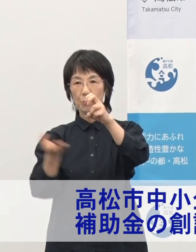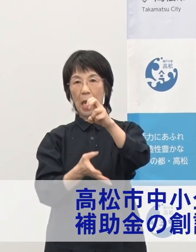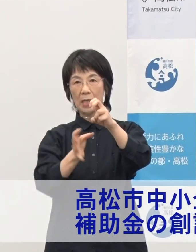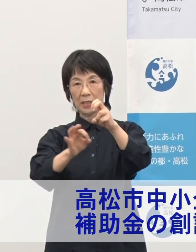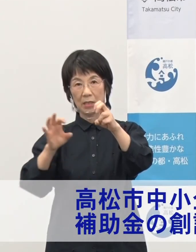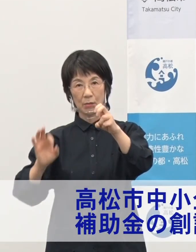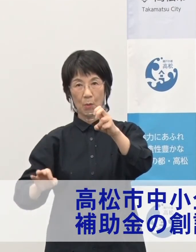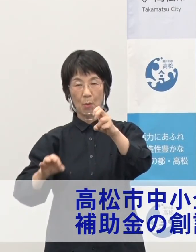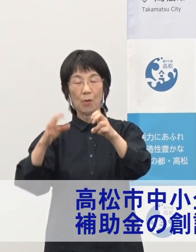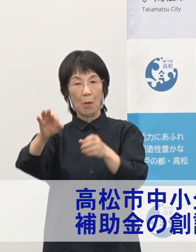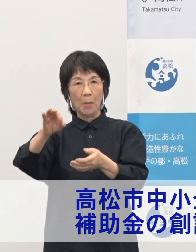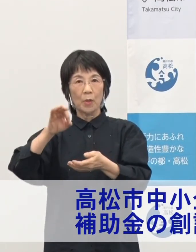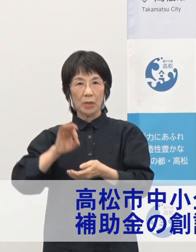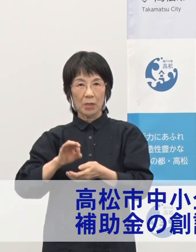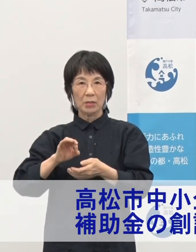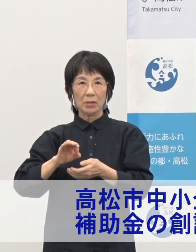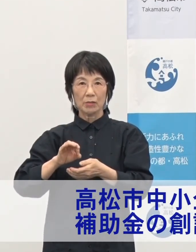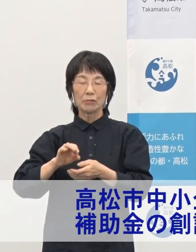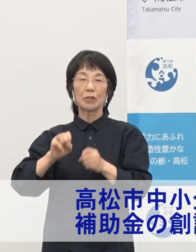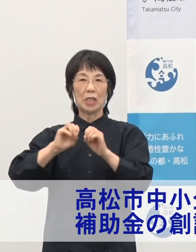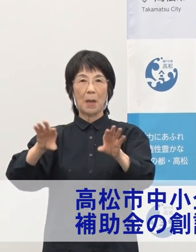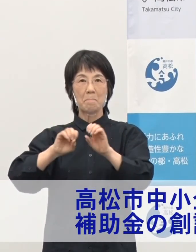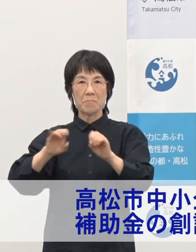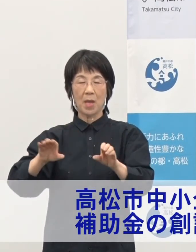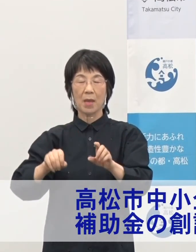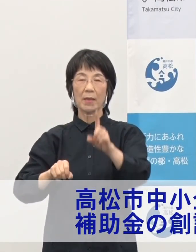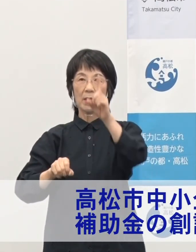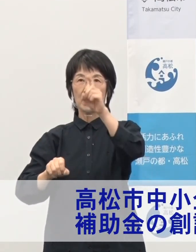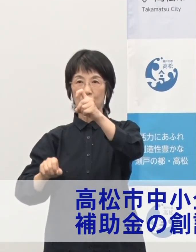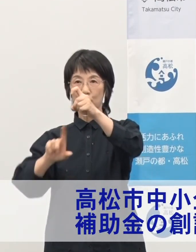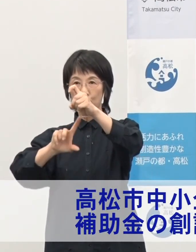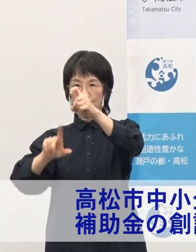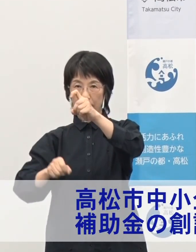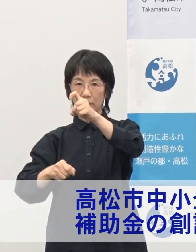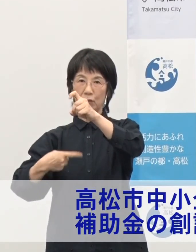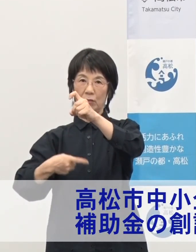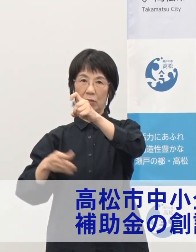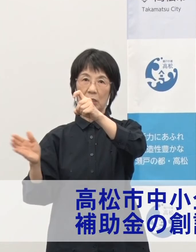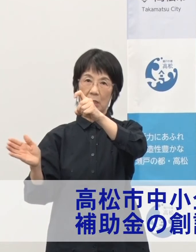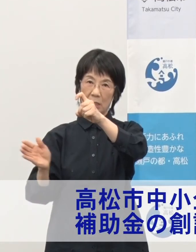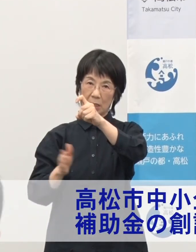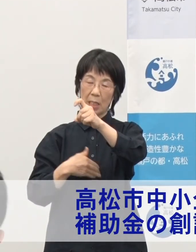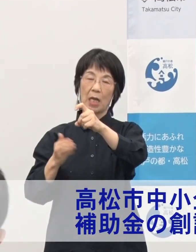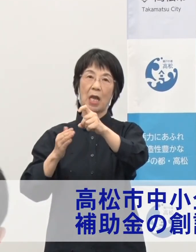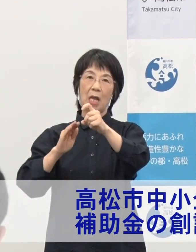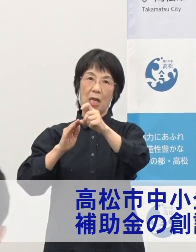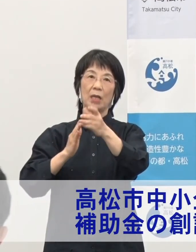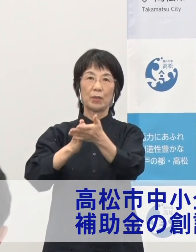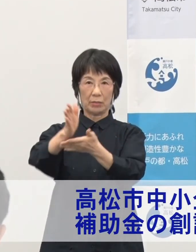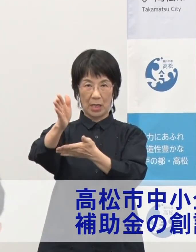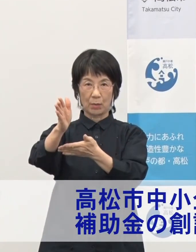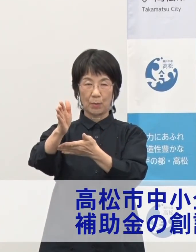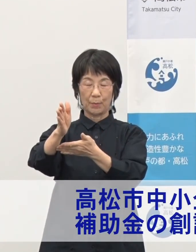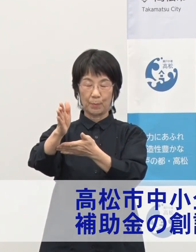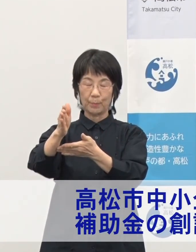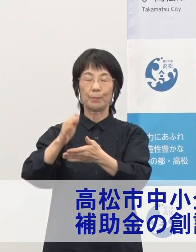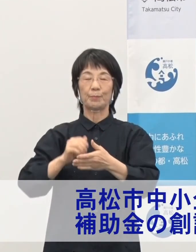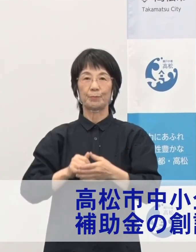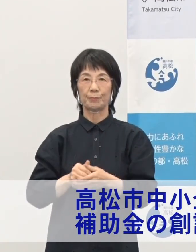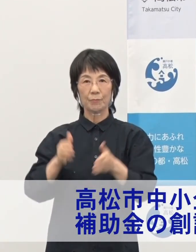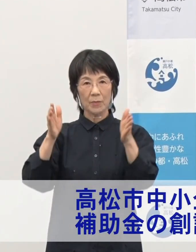て来る消費拡大キャンペーンが10月1日からスタートいたします実施期間